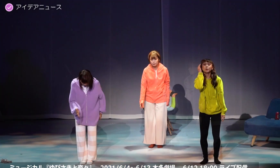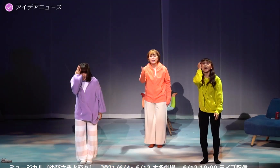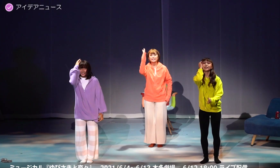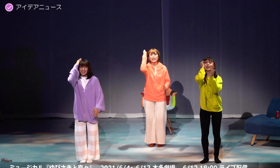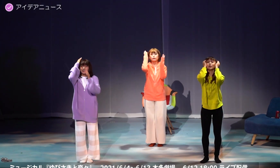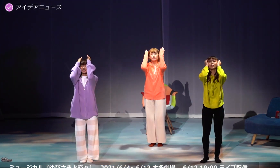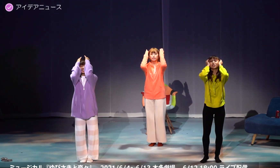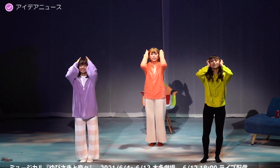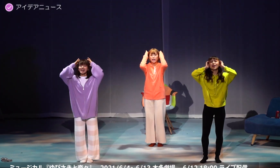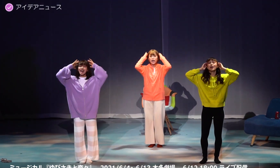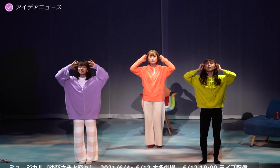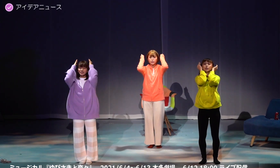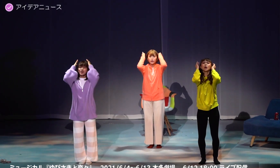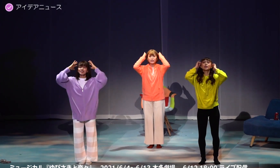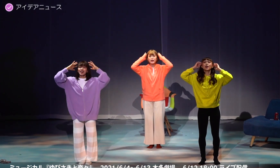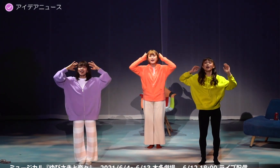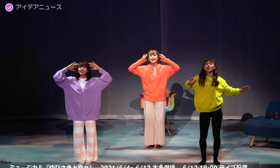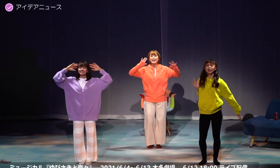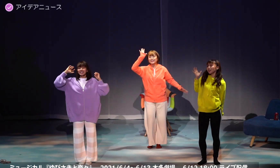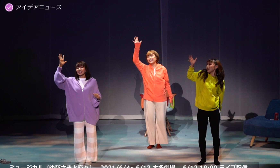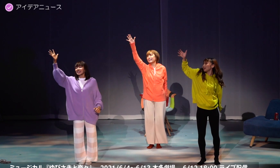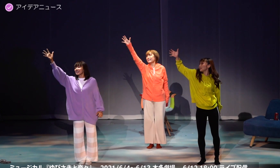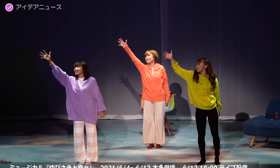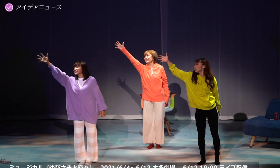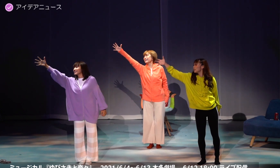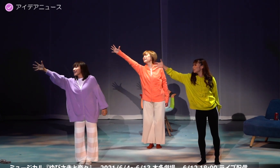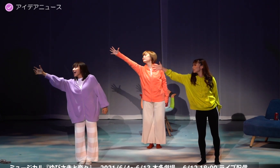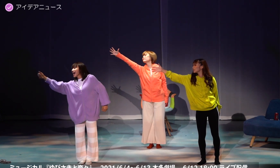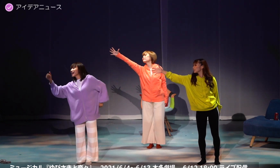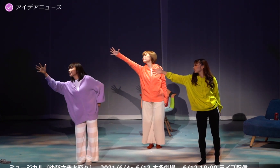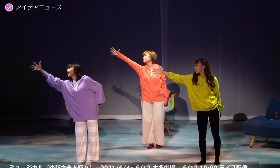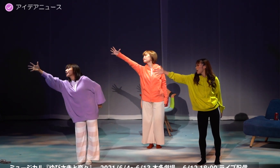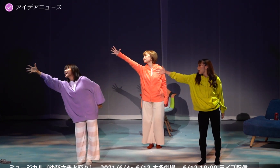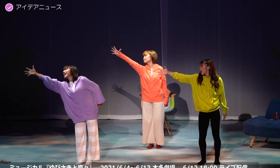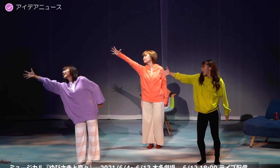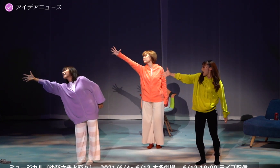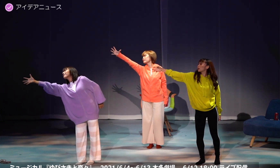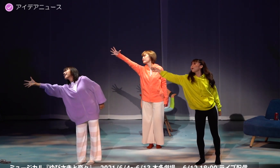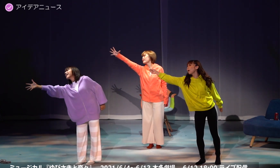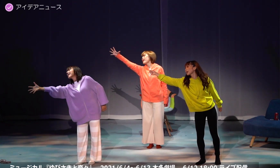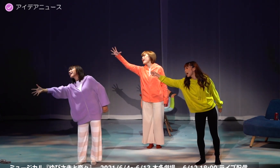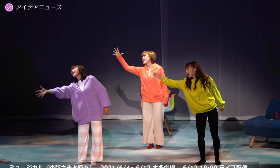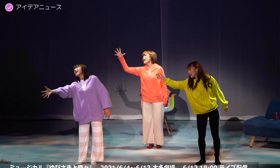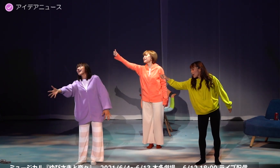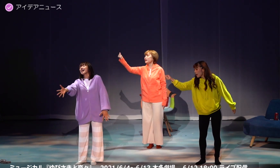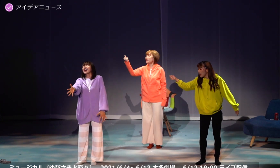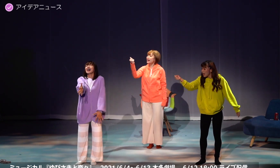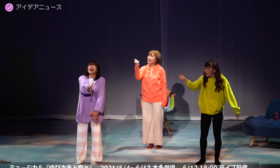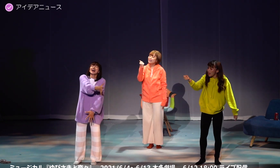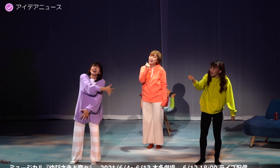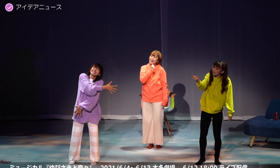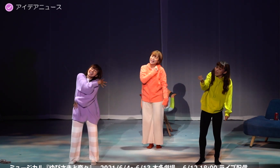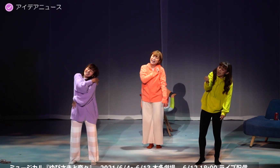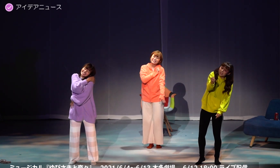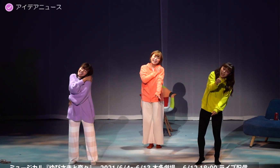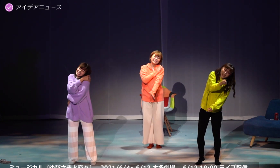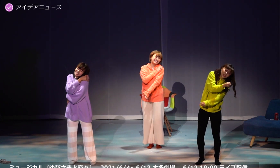全て失うよりもいい、憧れからは優し